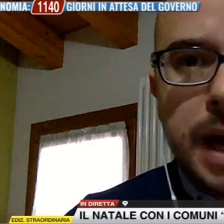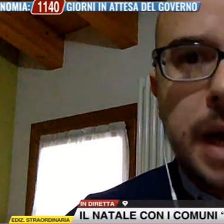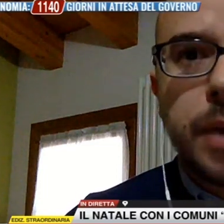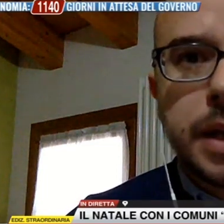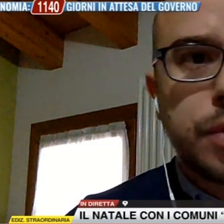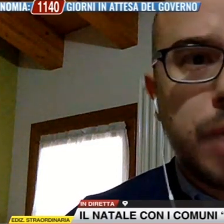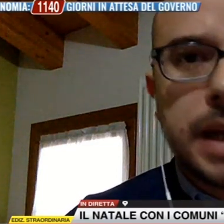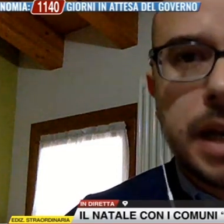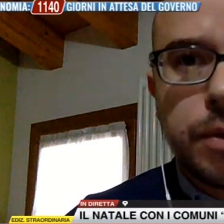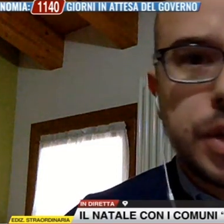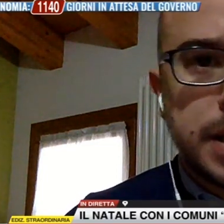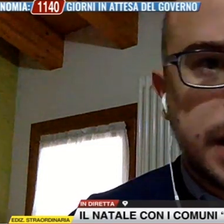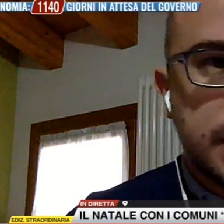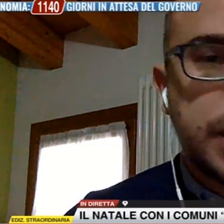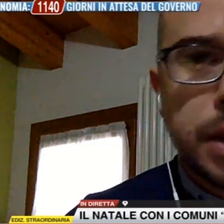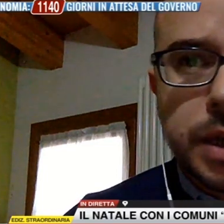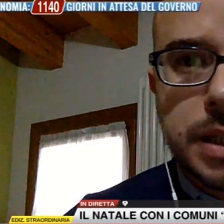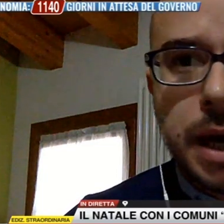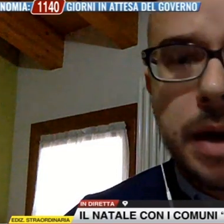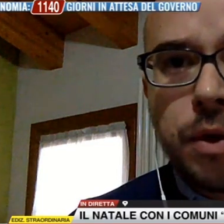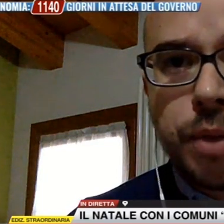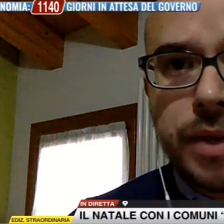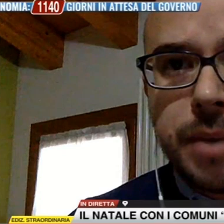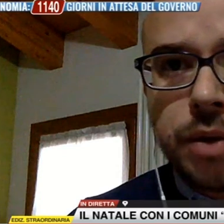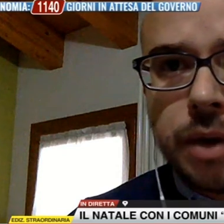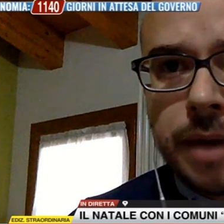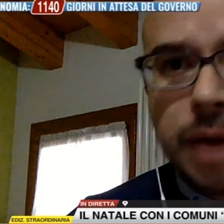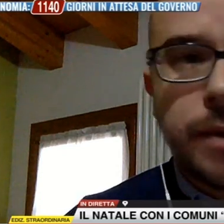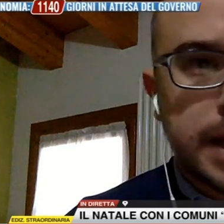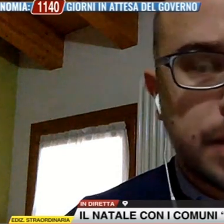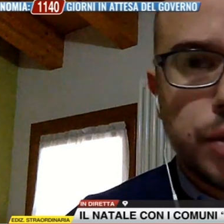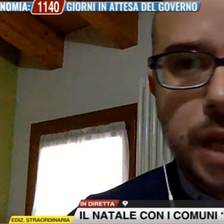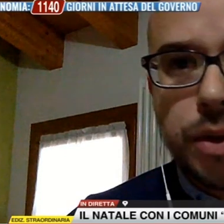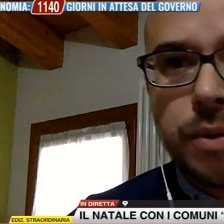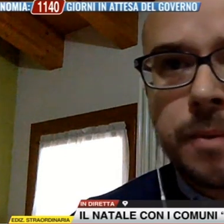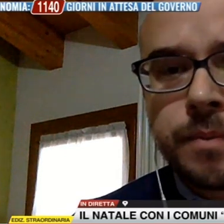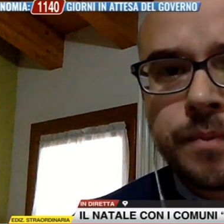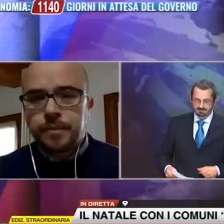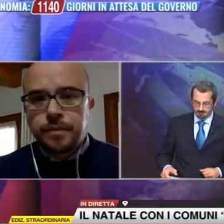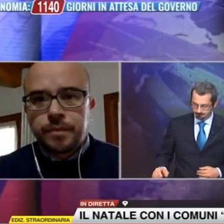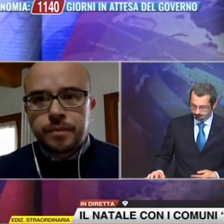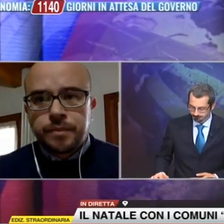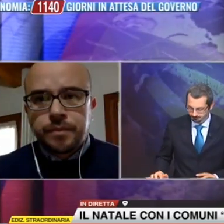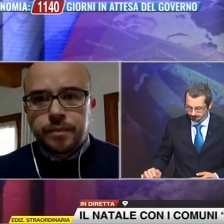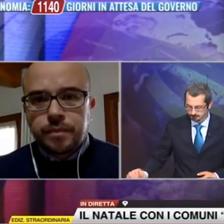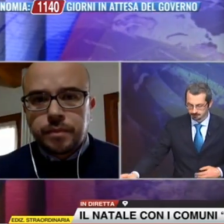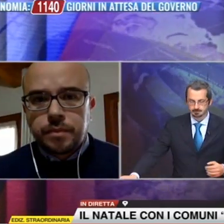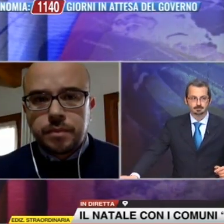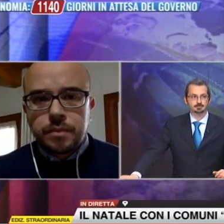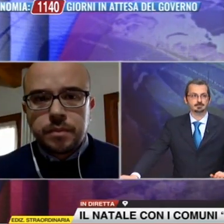fronte a quelle che sono anche le voci dei sindaci, credo che sia un provvedimento a cui vada dato seguito. Boff.